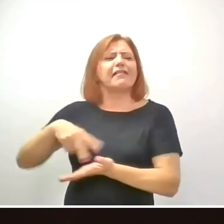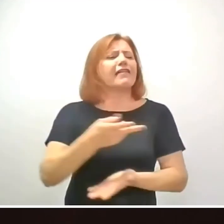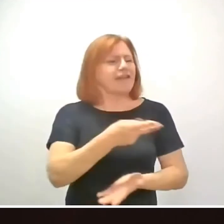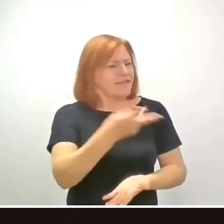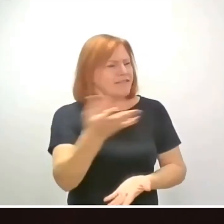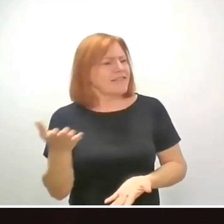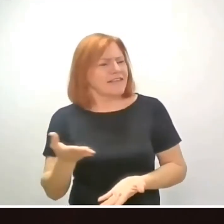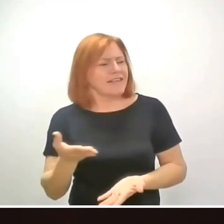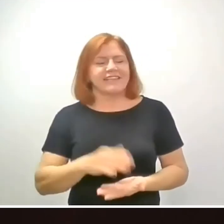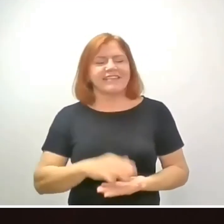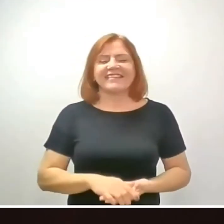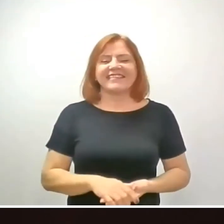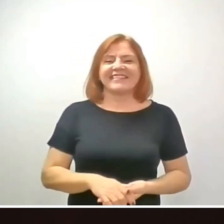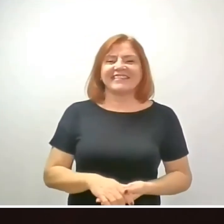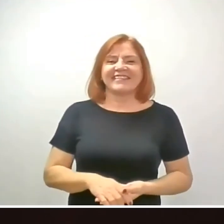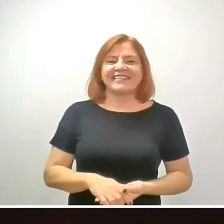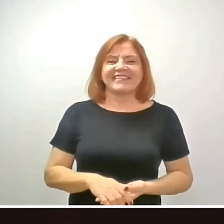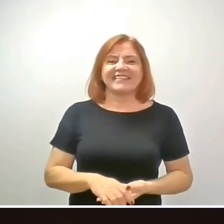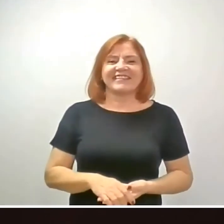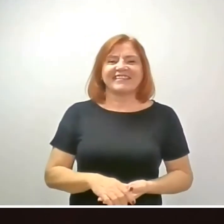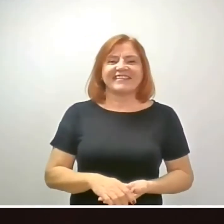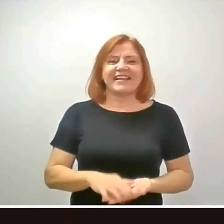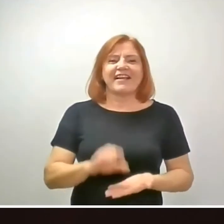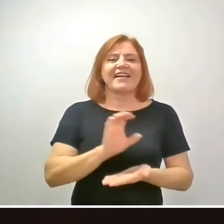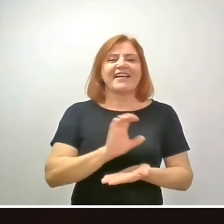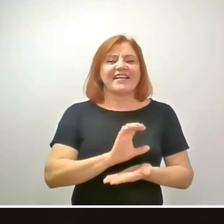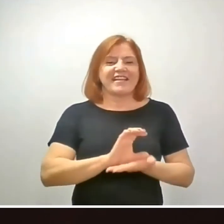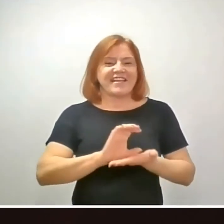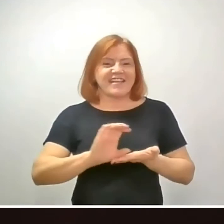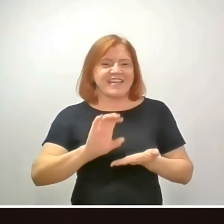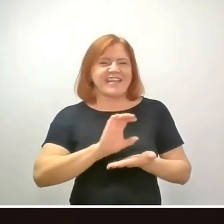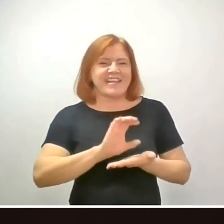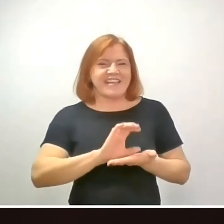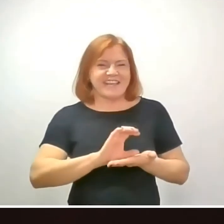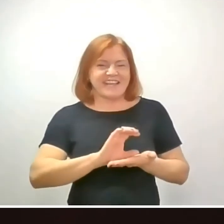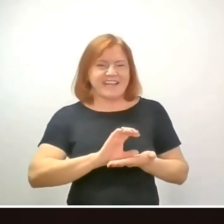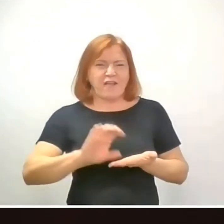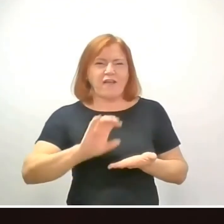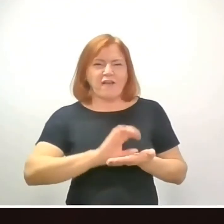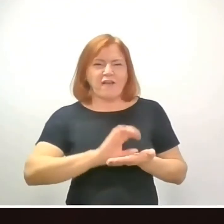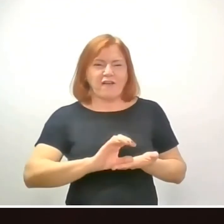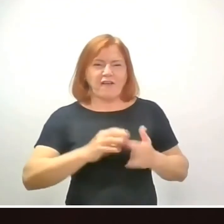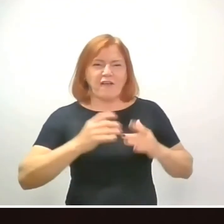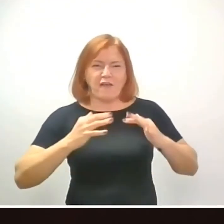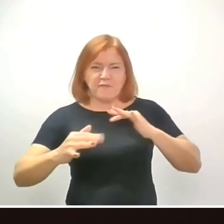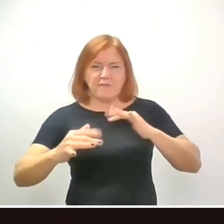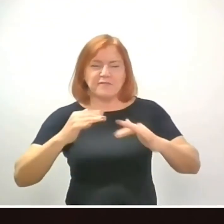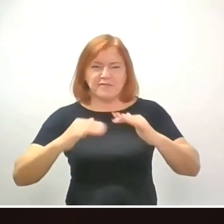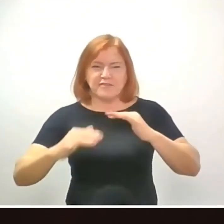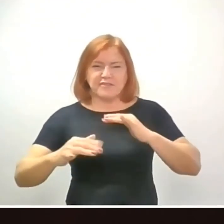Esses comportores, nós começamos chamando de mirim, mas eles já não é tão mirim, olha o tamanho deles, né?